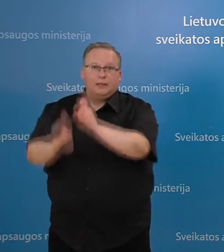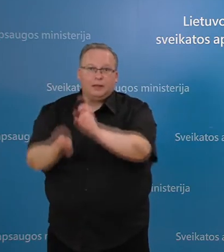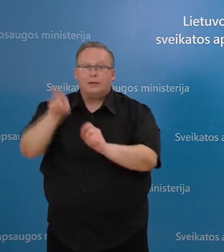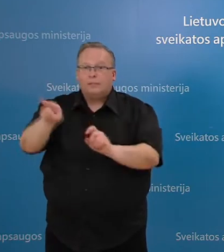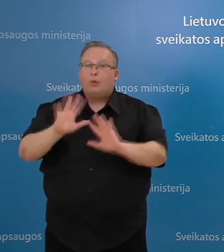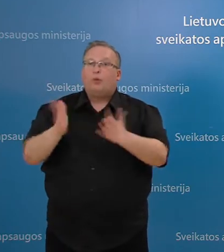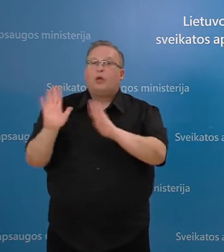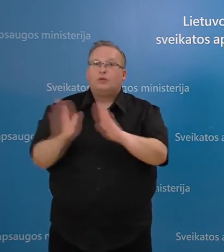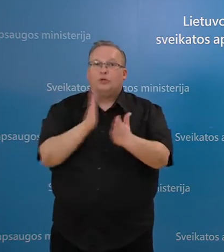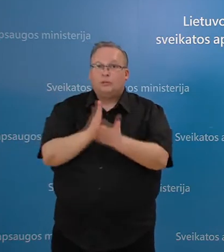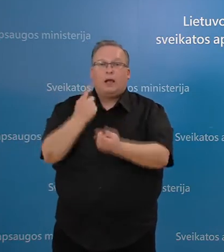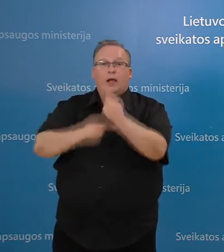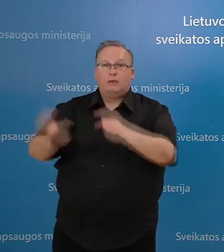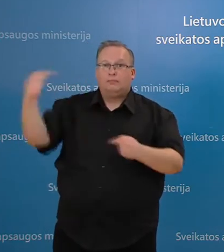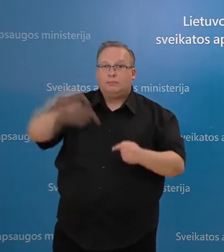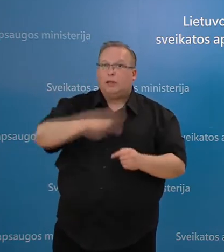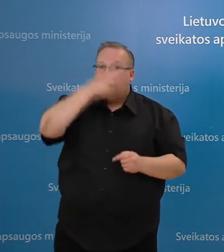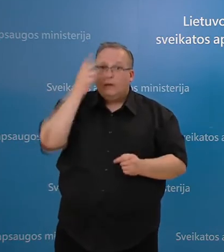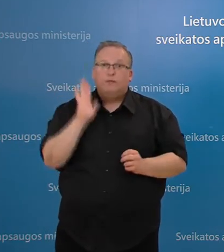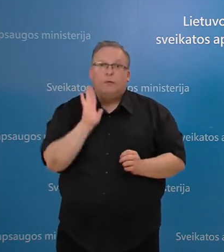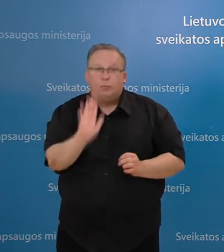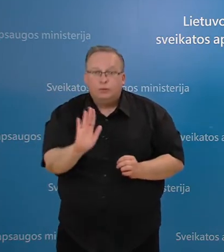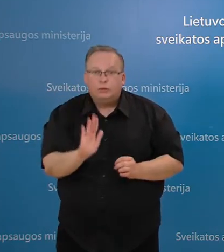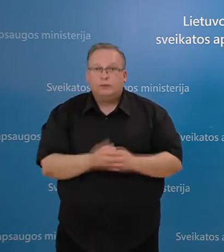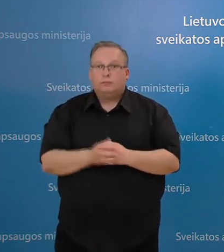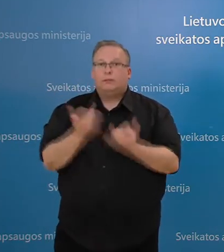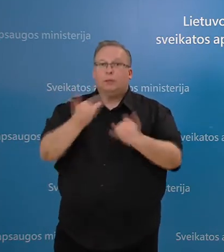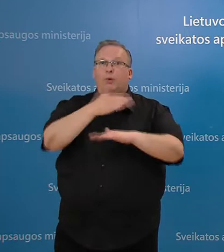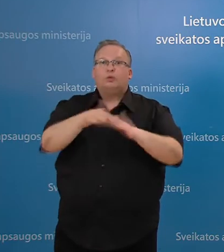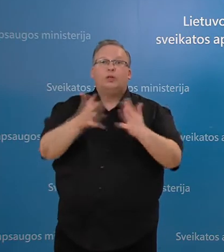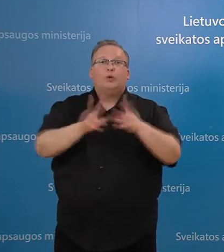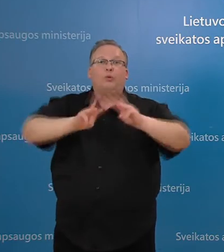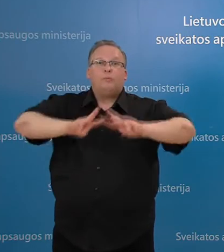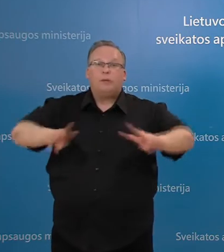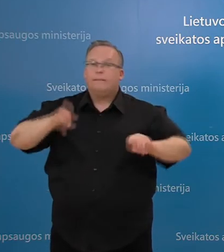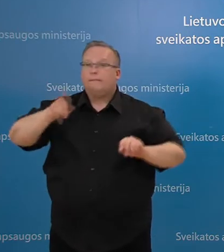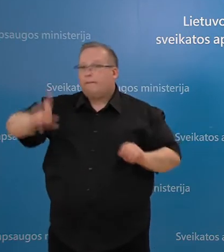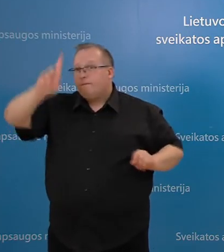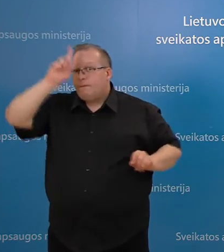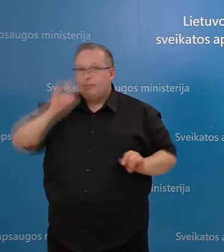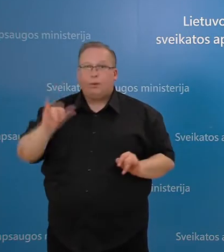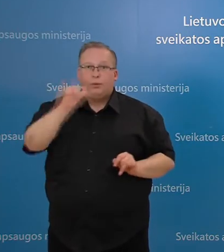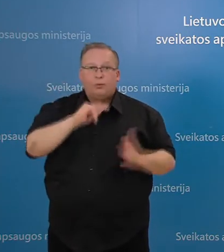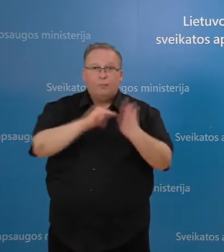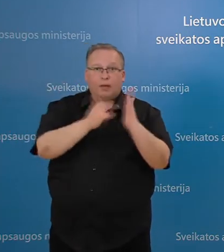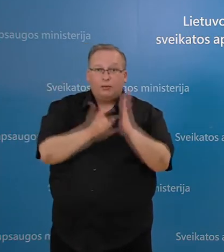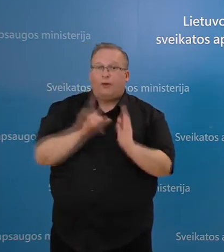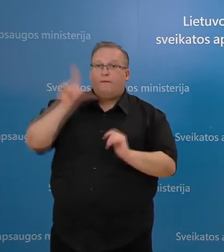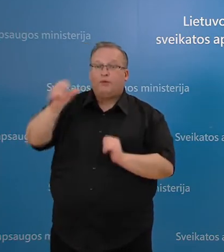Lietuvos. Tą galima padaryti, jau minėjau, Lietuvos užsienio reikalų ministerijoje, to šalies, į kurią ketiname vykti